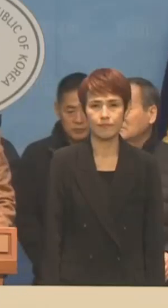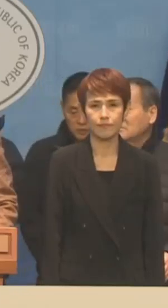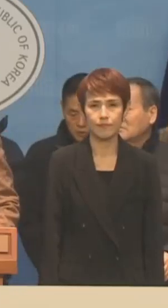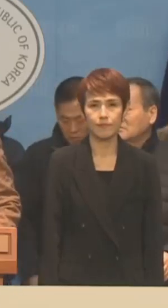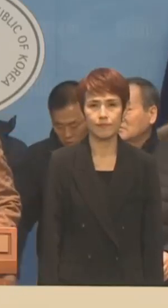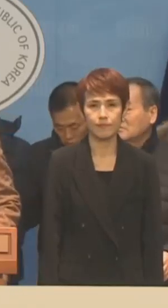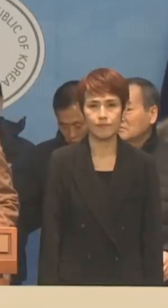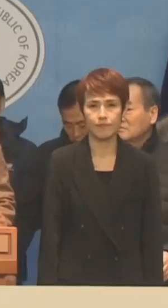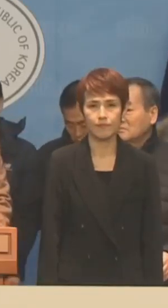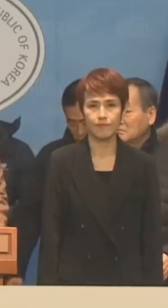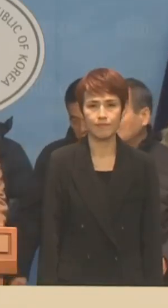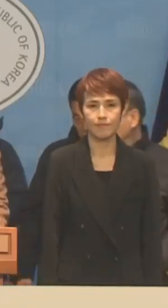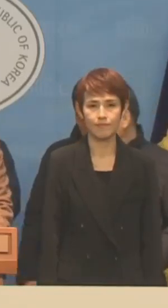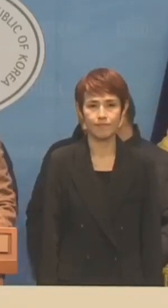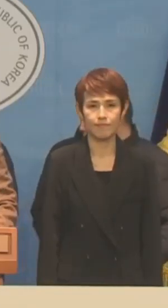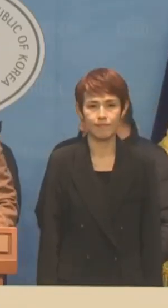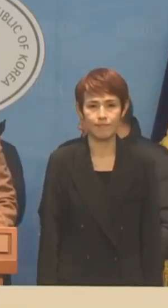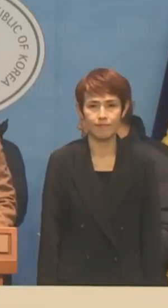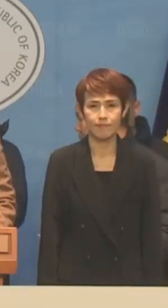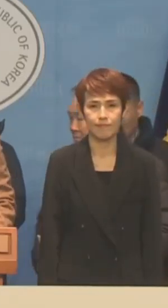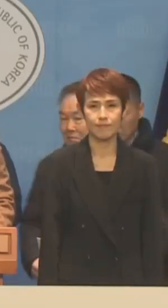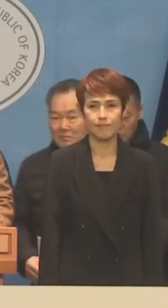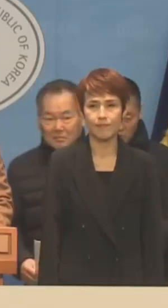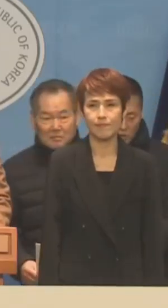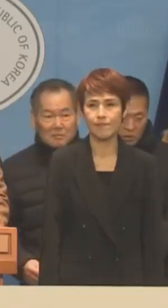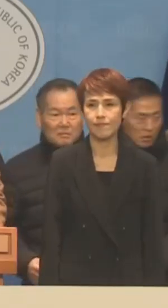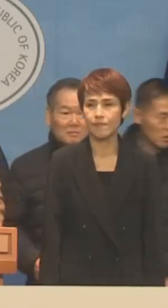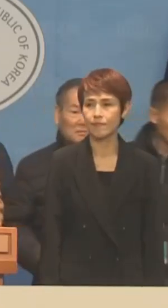용해인은 아직 안 했어. 용해인은 옆에